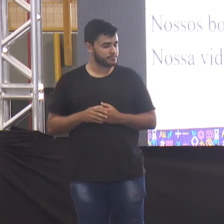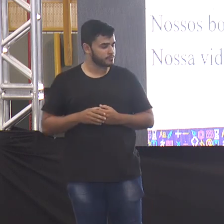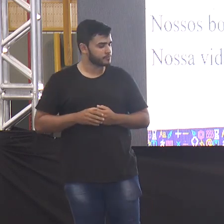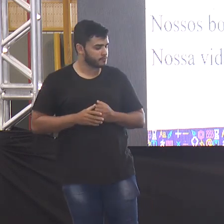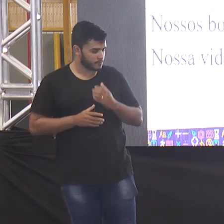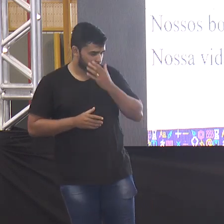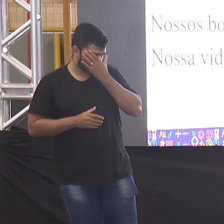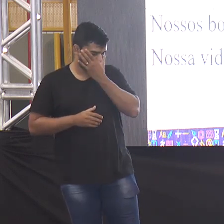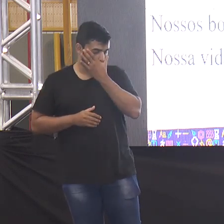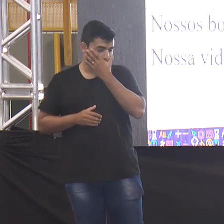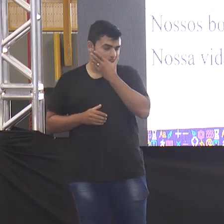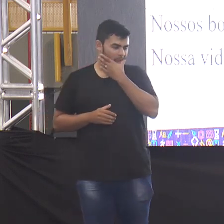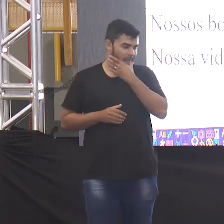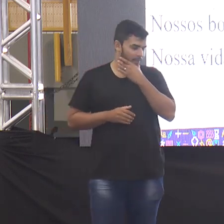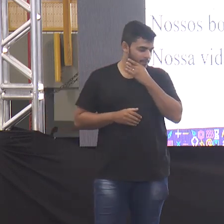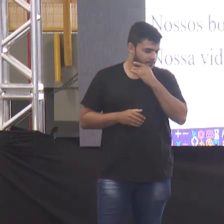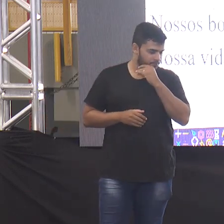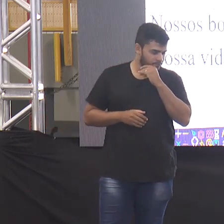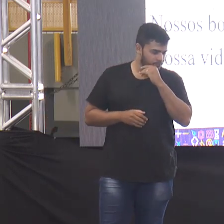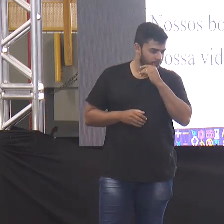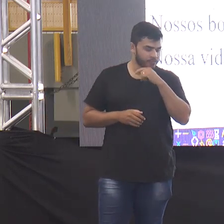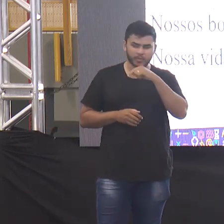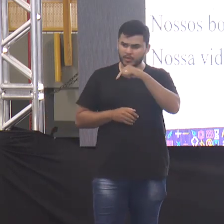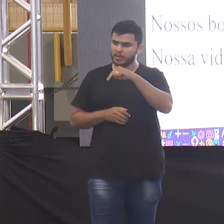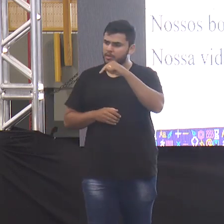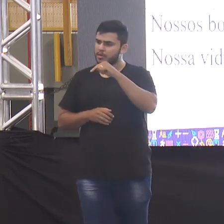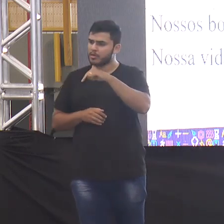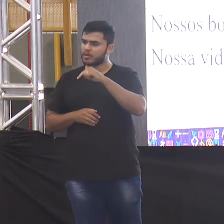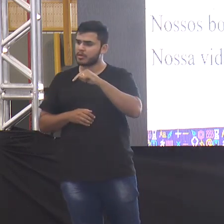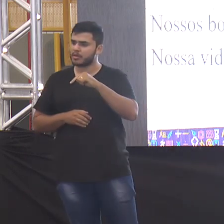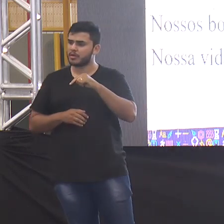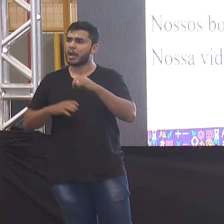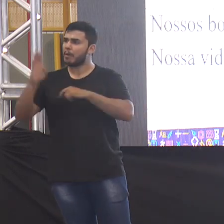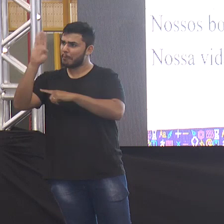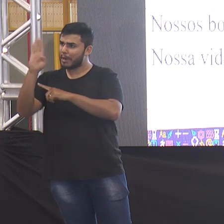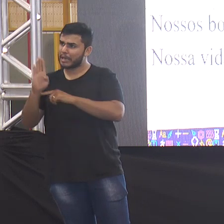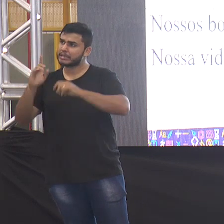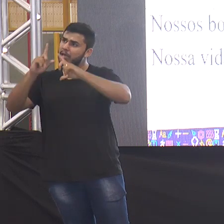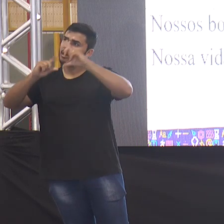idealizada. Veja, tem lógica eu dizer que no Brasil tem mais estrelas?